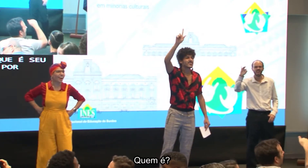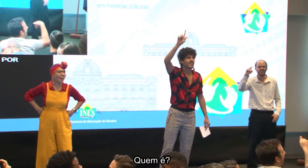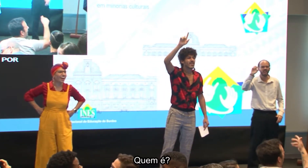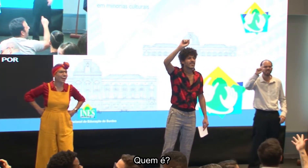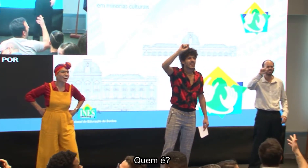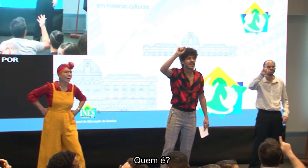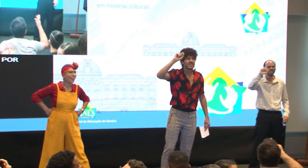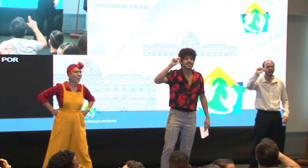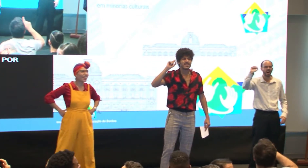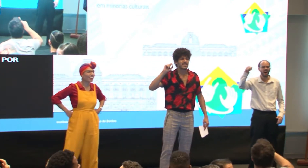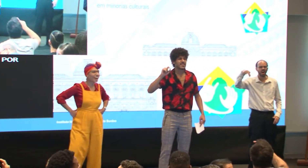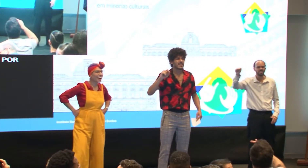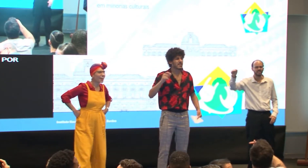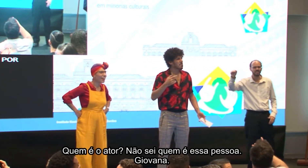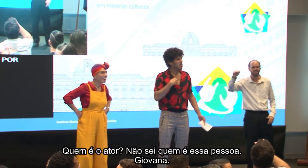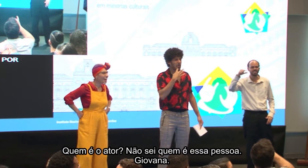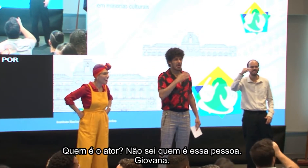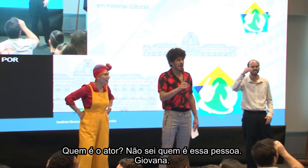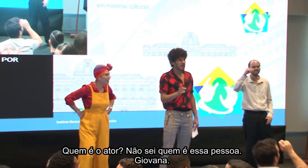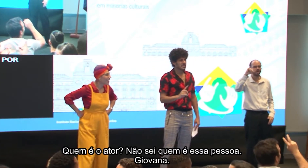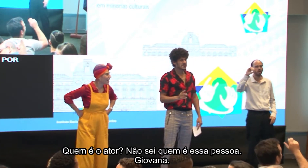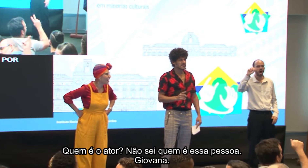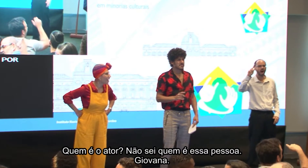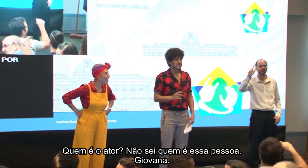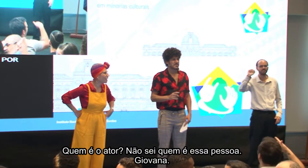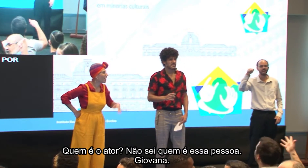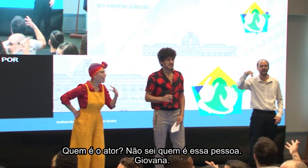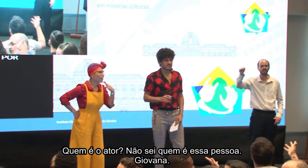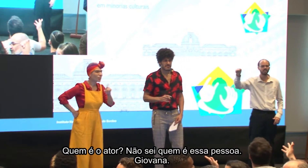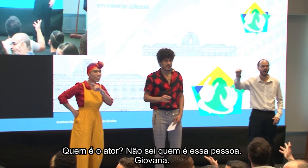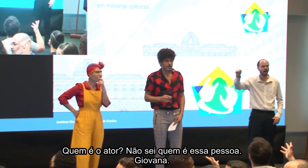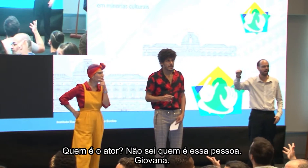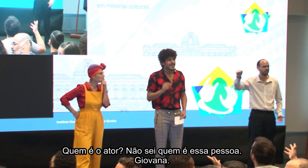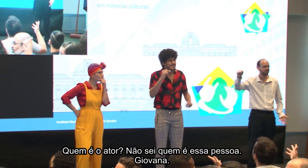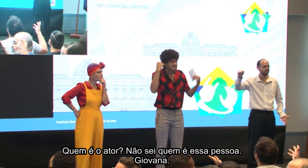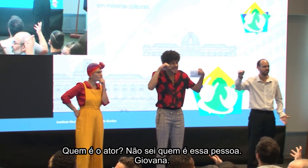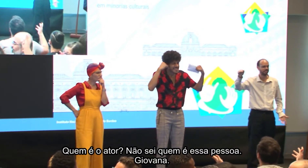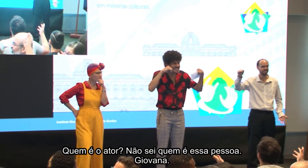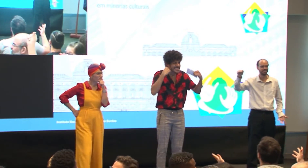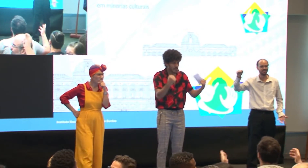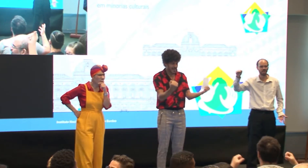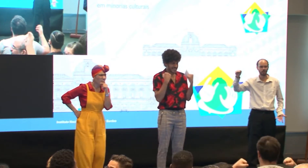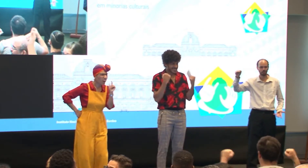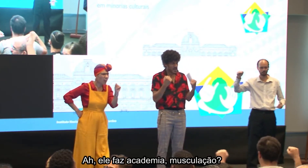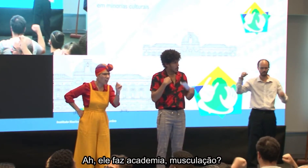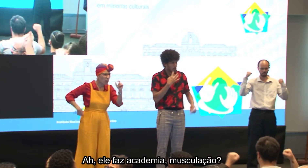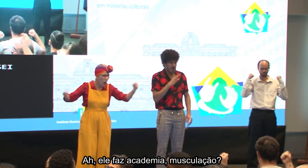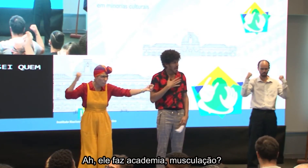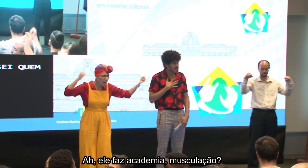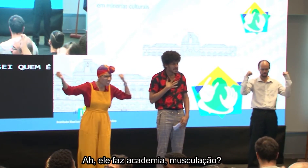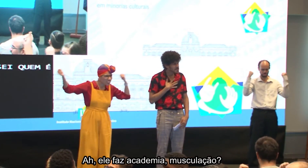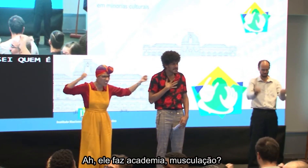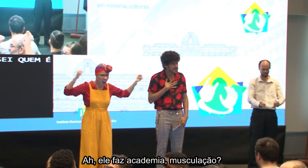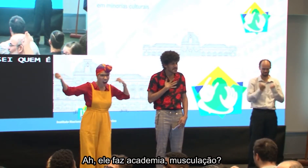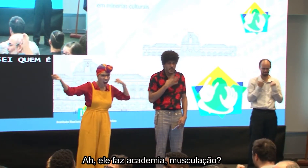Quem Quem é? é? Quem é o ator que... Eu não sei quem é essa pessoa. Giovana. Ah, ele faz